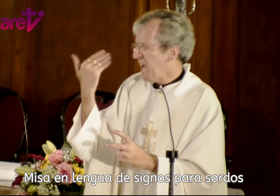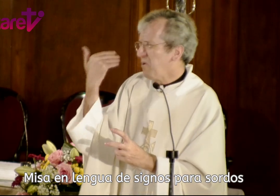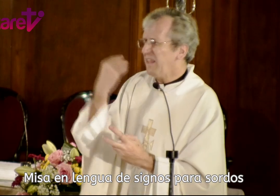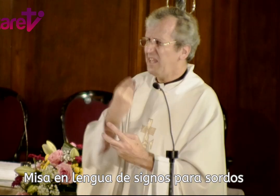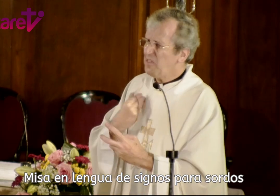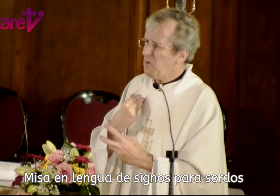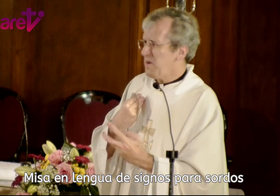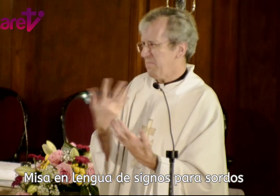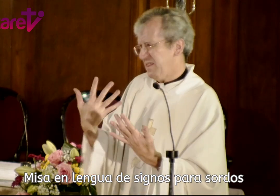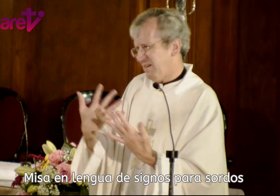mejor han tenido una vida